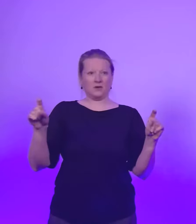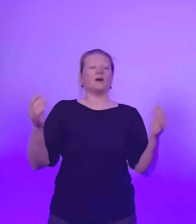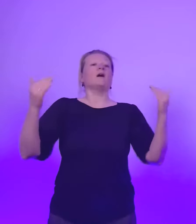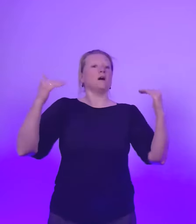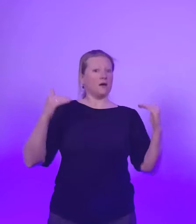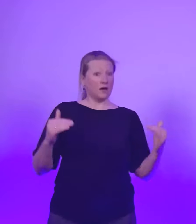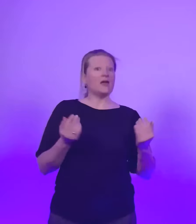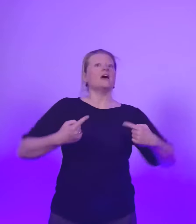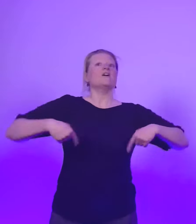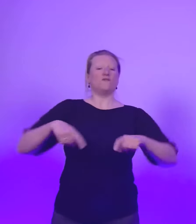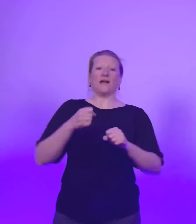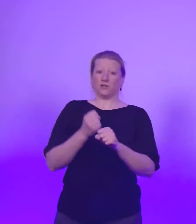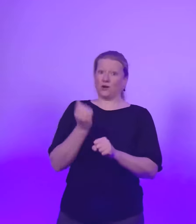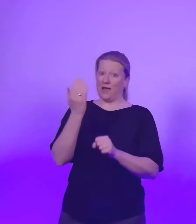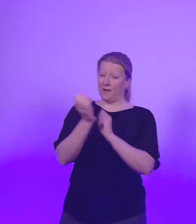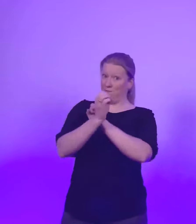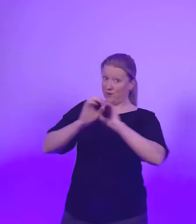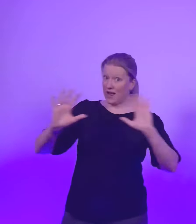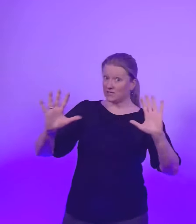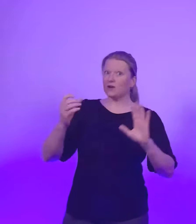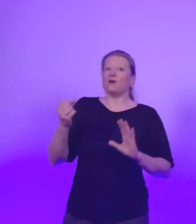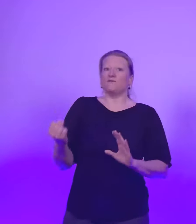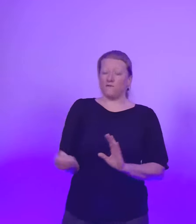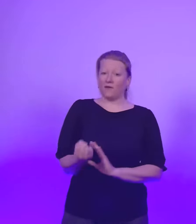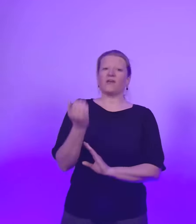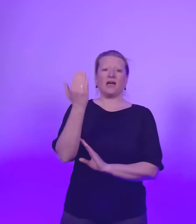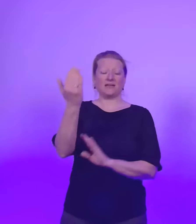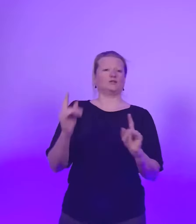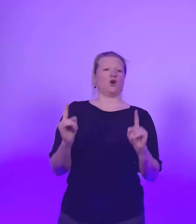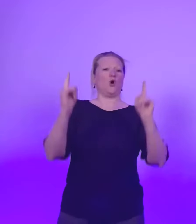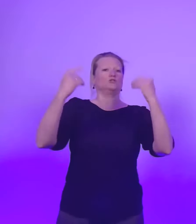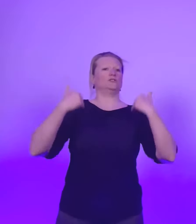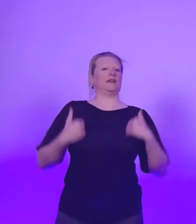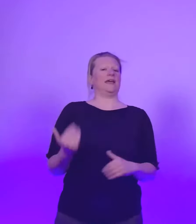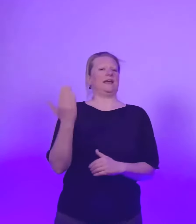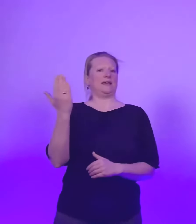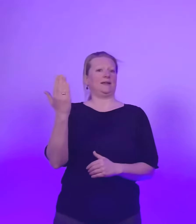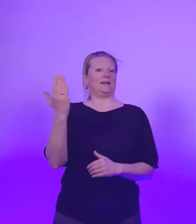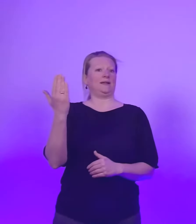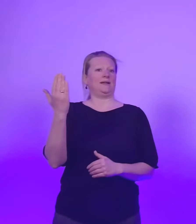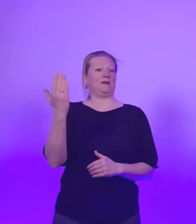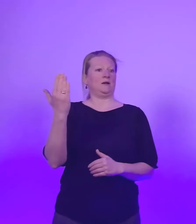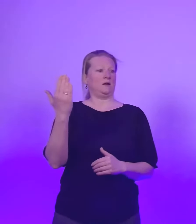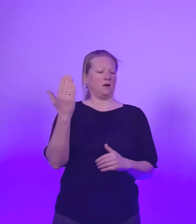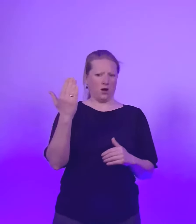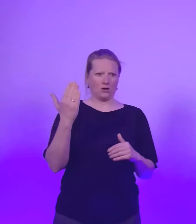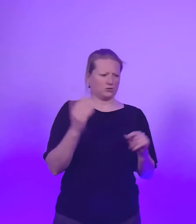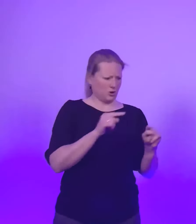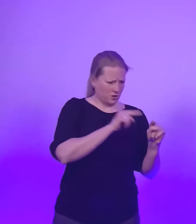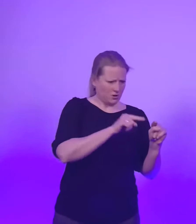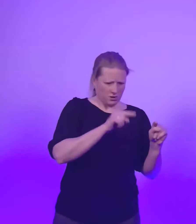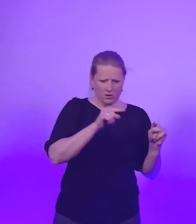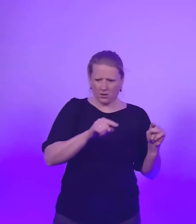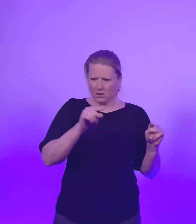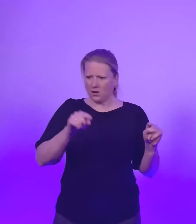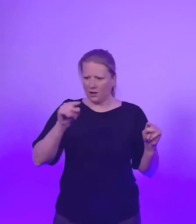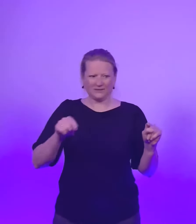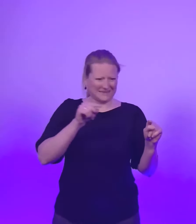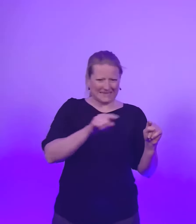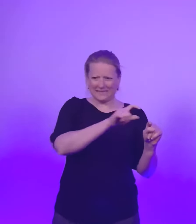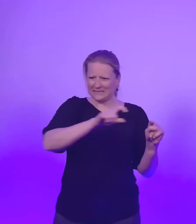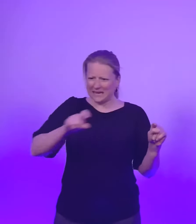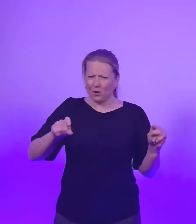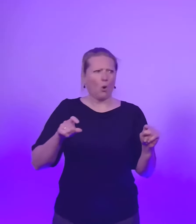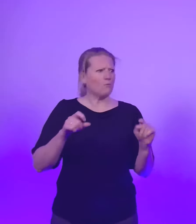En wij zullen hem prijzen, want hij is de hoogste Heer. Dus op de Ja, dat is dus in. Wat moeilijk